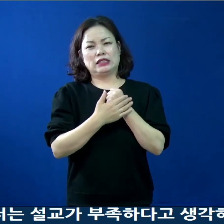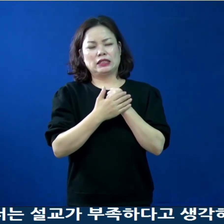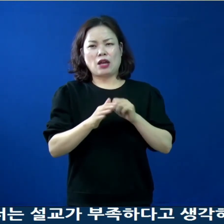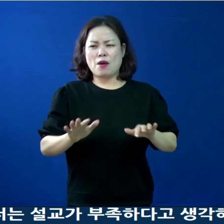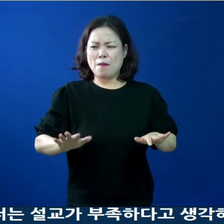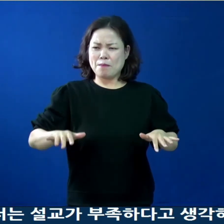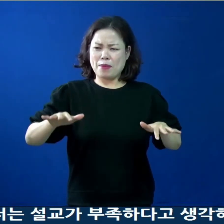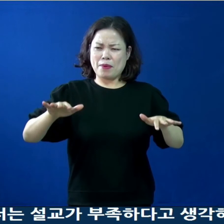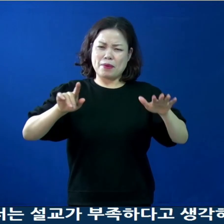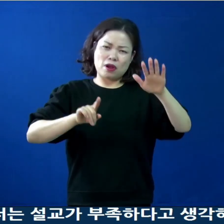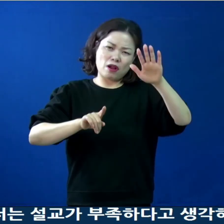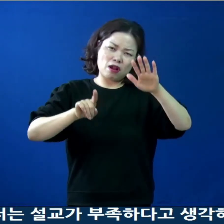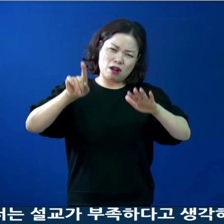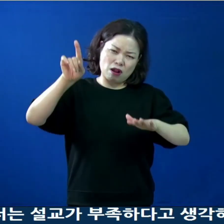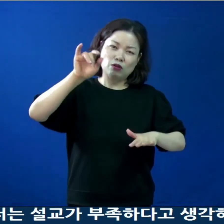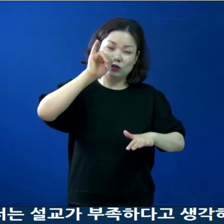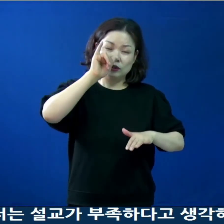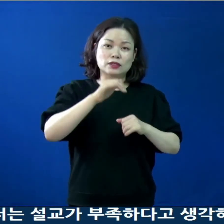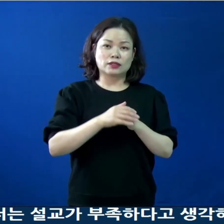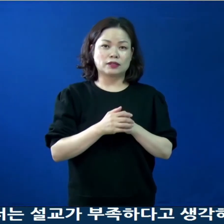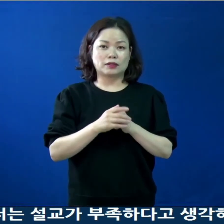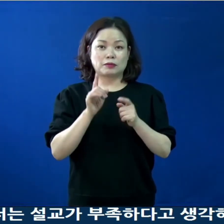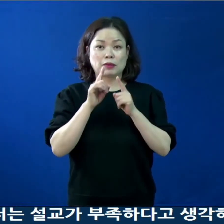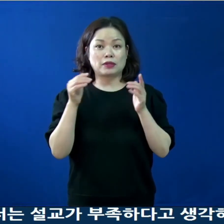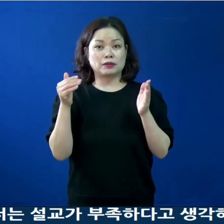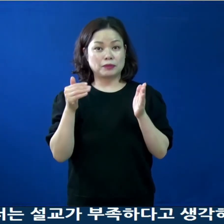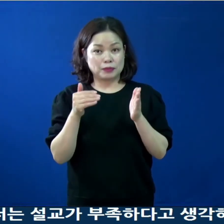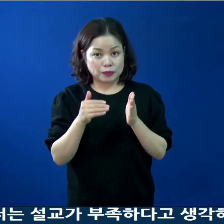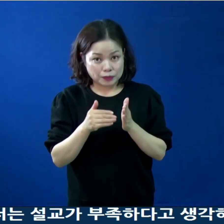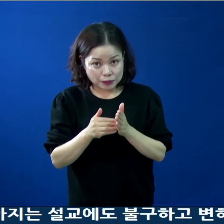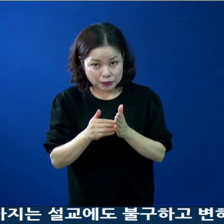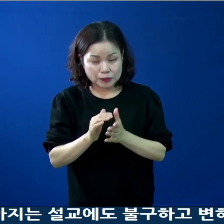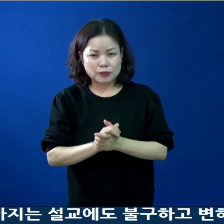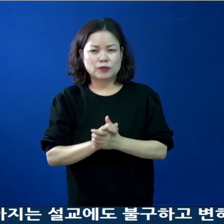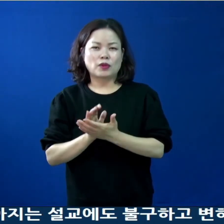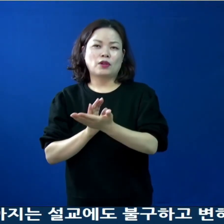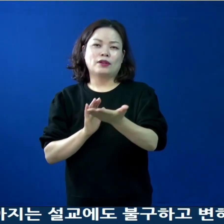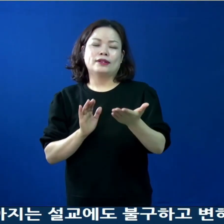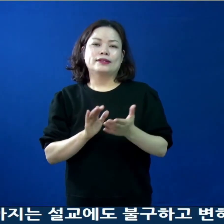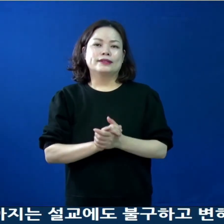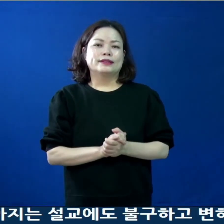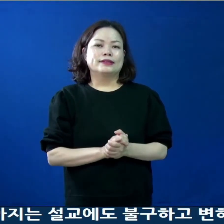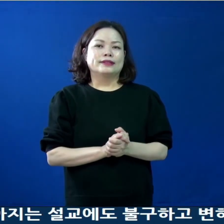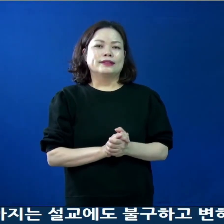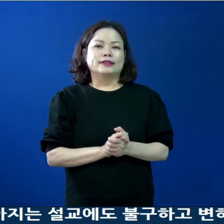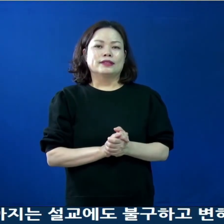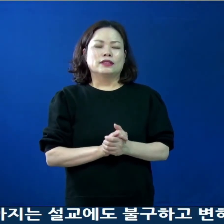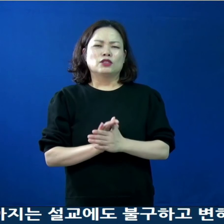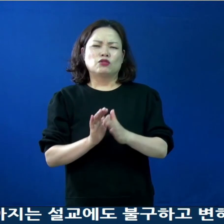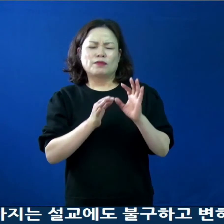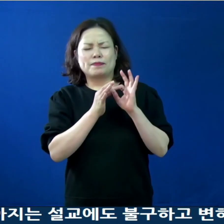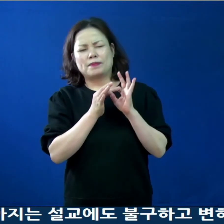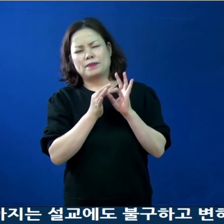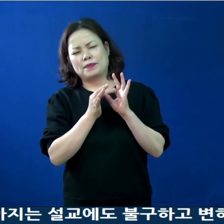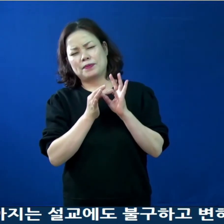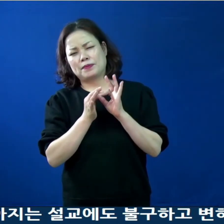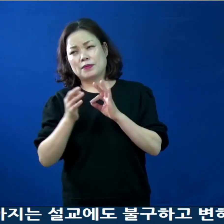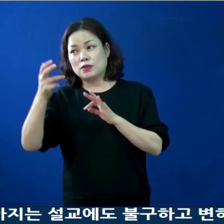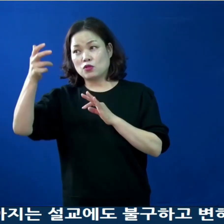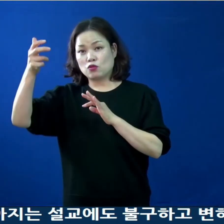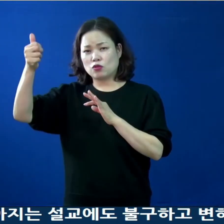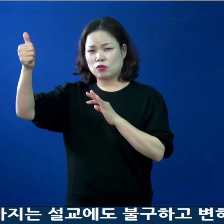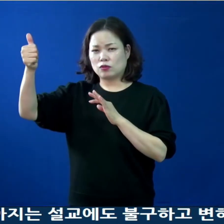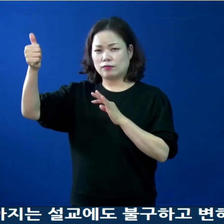인생이 된다는 것입니다. 말씀 마치겠습니다. 여러분, 우리가 끊임없이